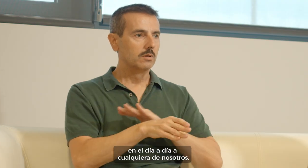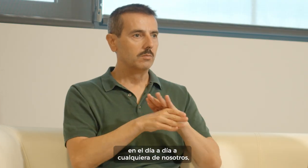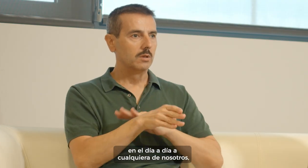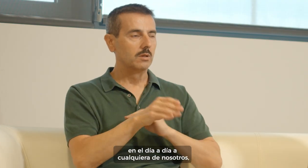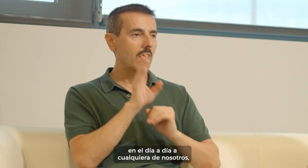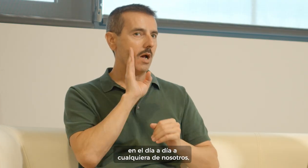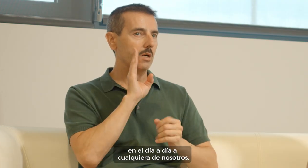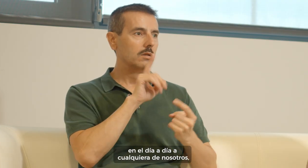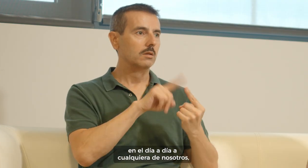día a día